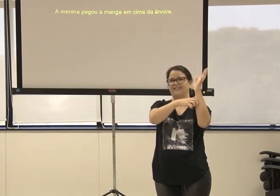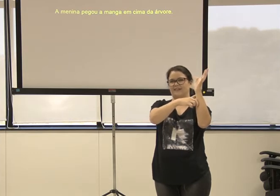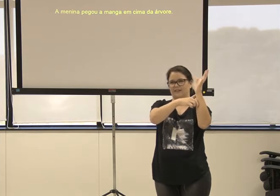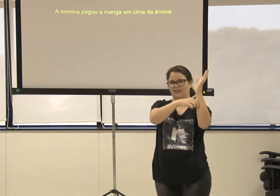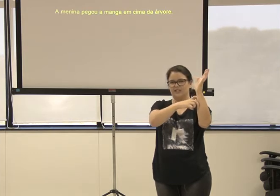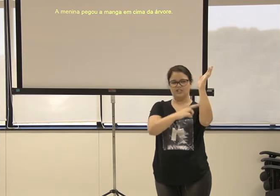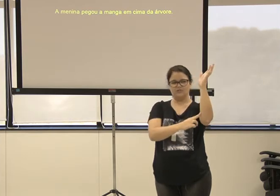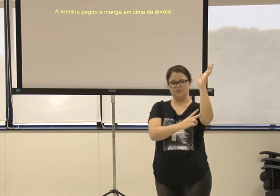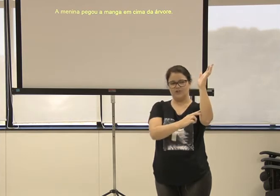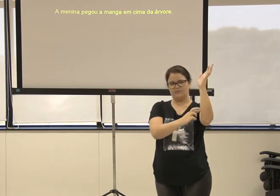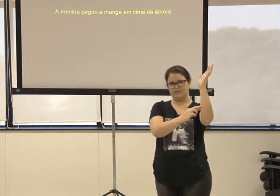A gente não sobe.